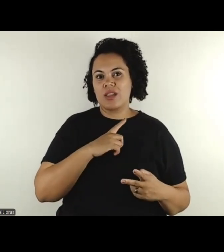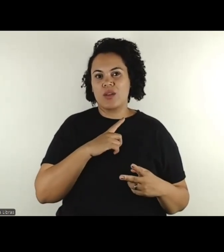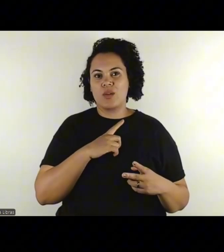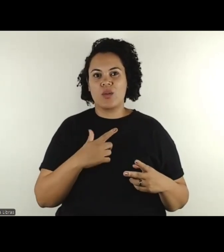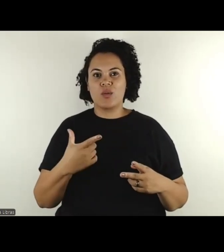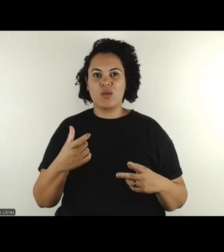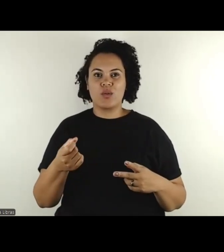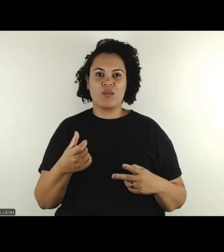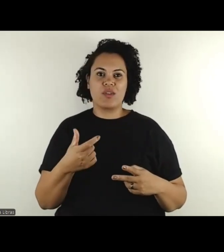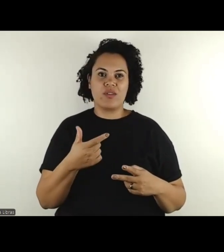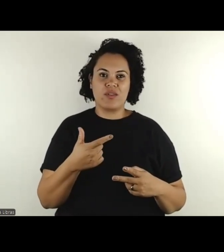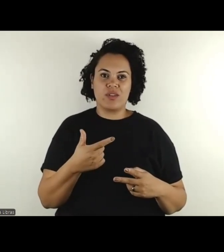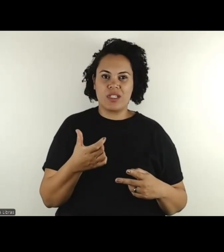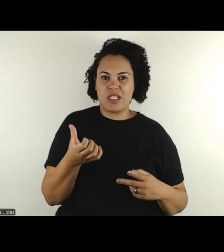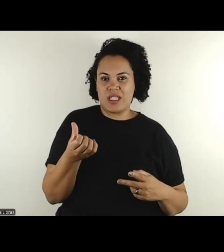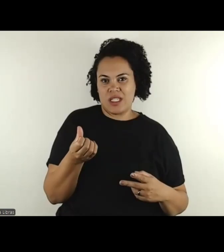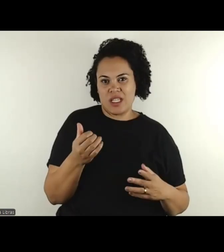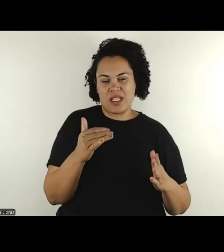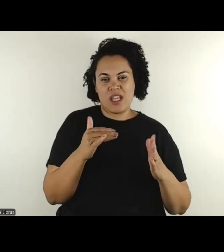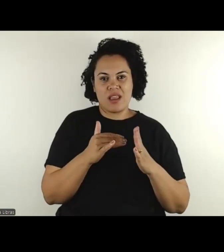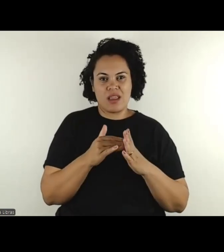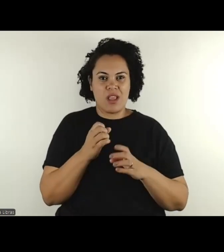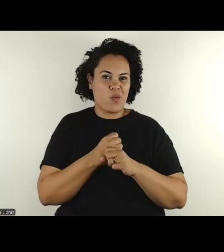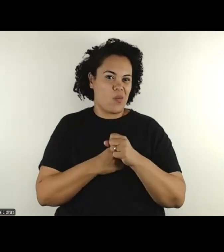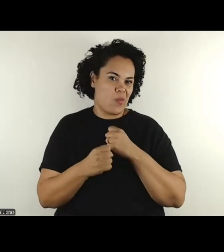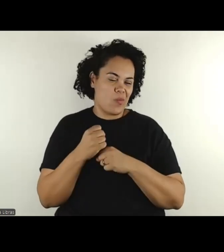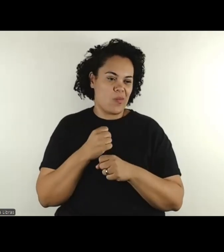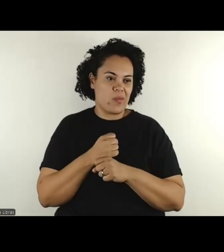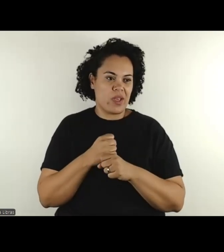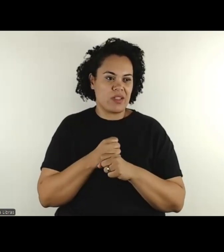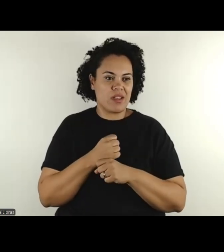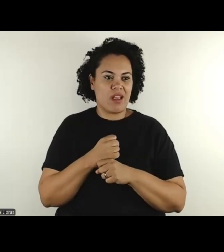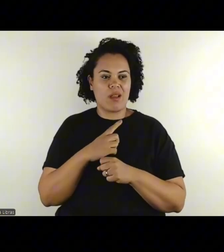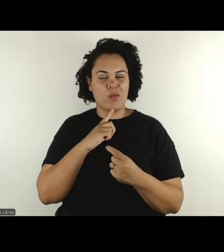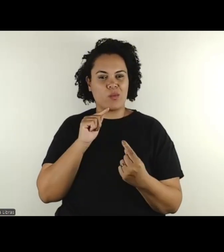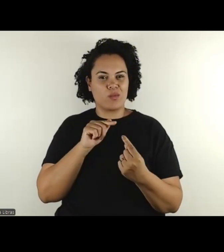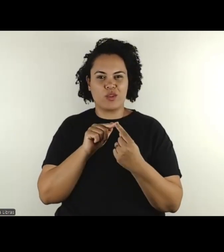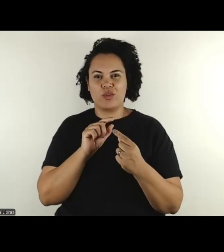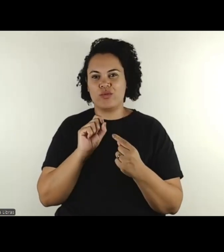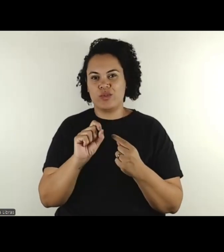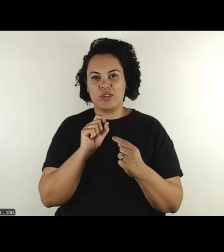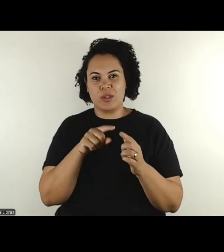do ano passado. Né, a gente tinha como objetivo, nessa pesquisa,